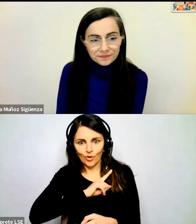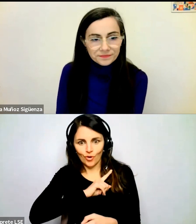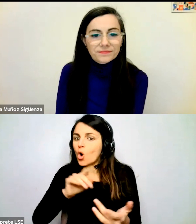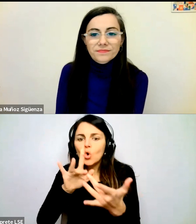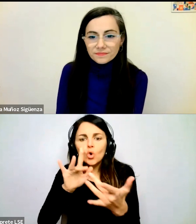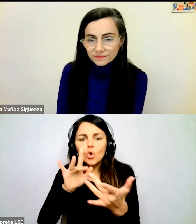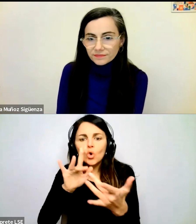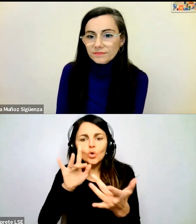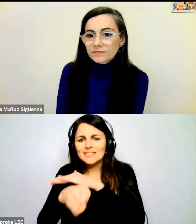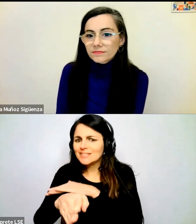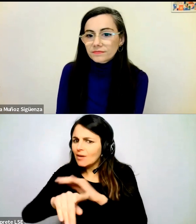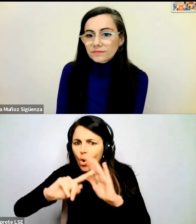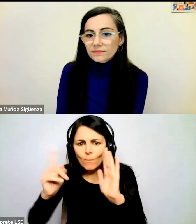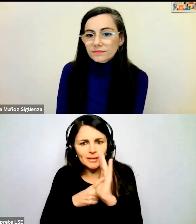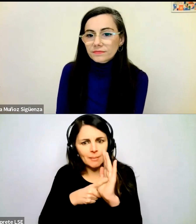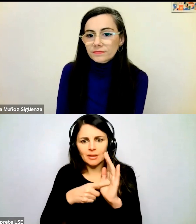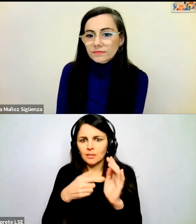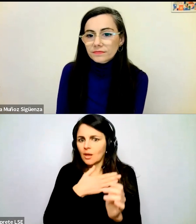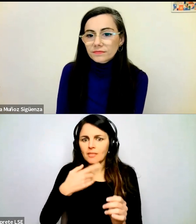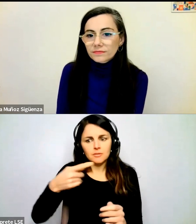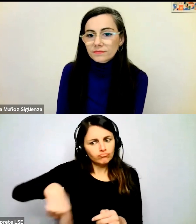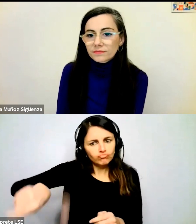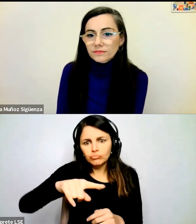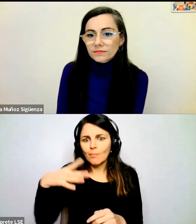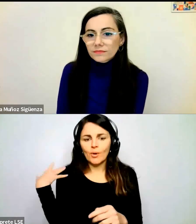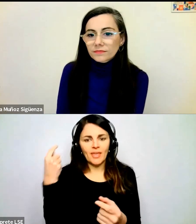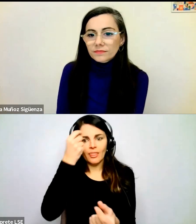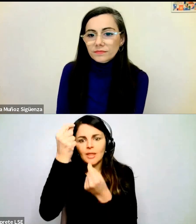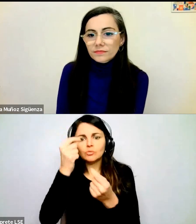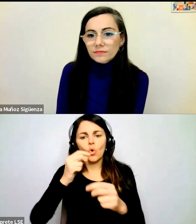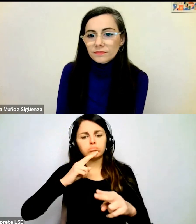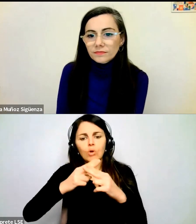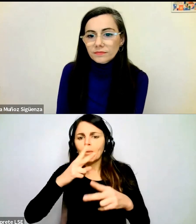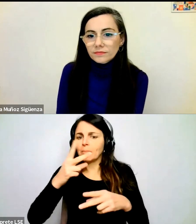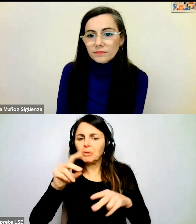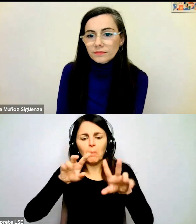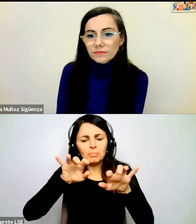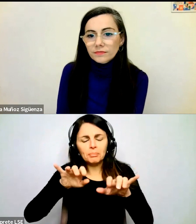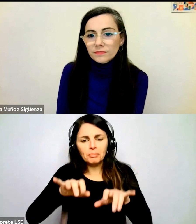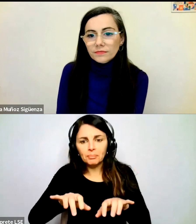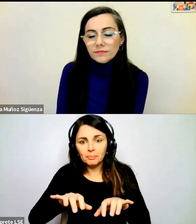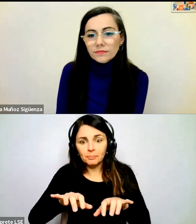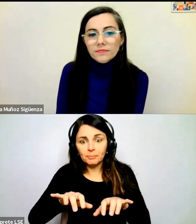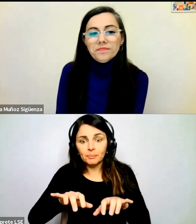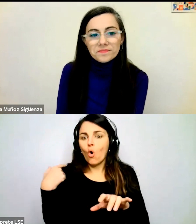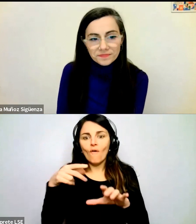poner vuestros datos y por chat o sea, por escrito o